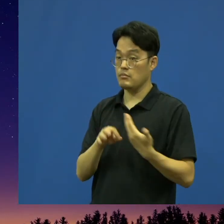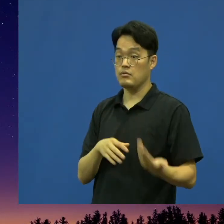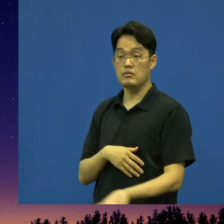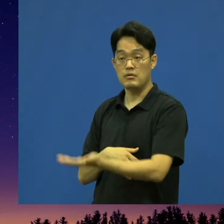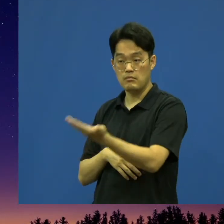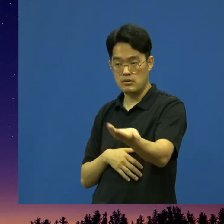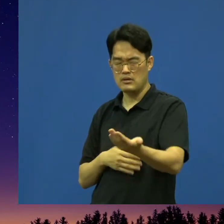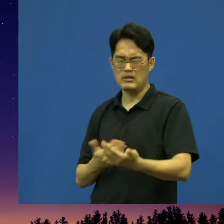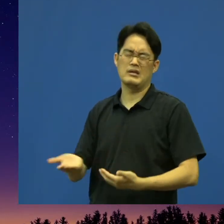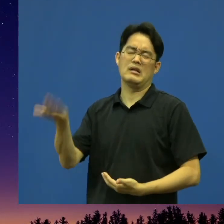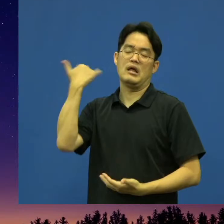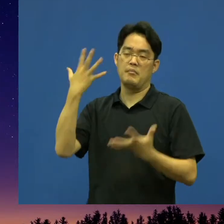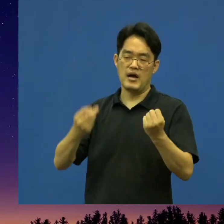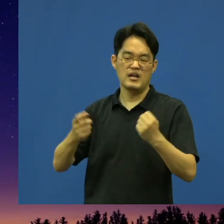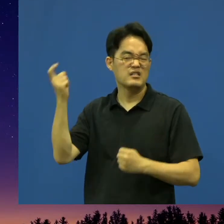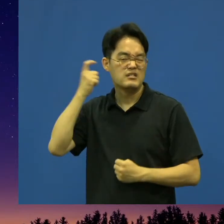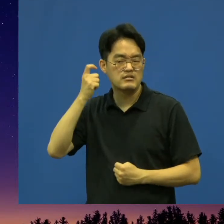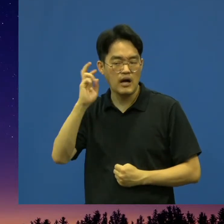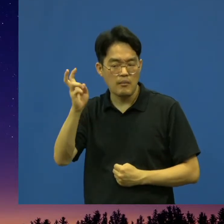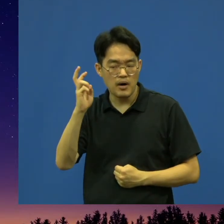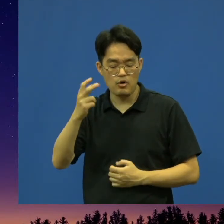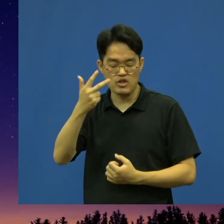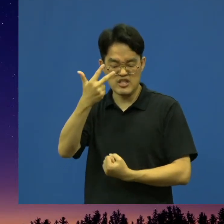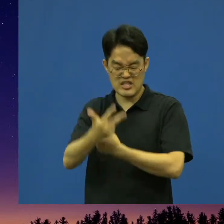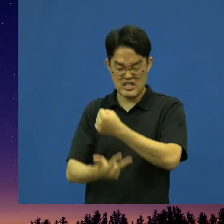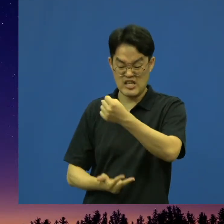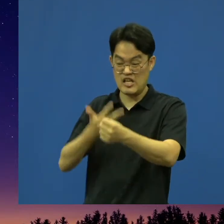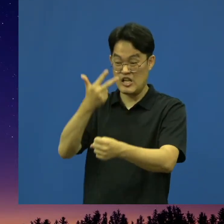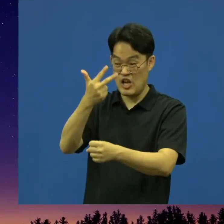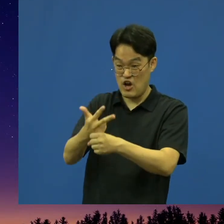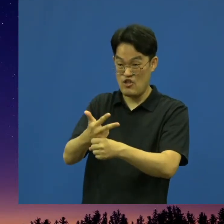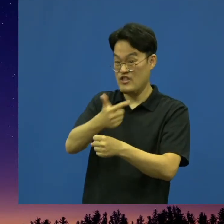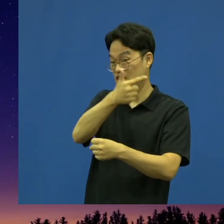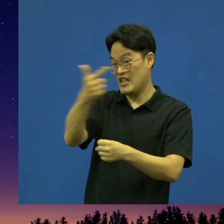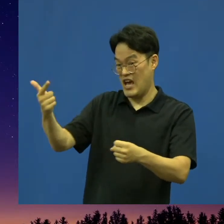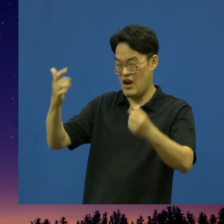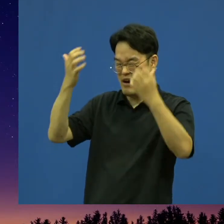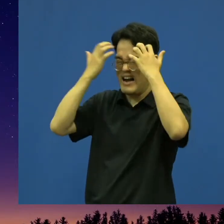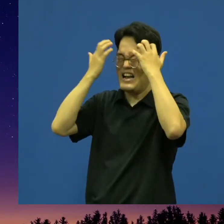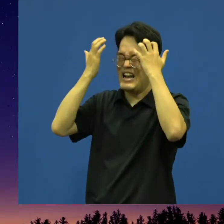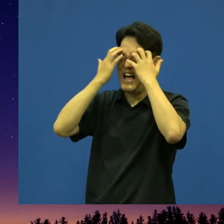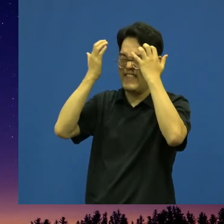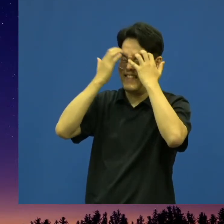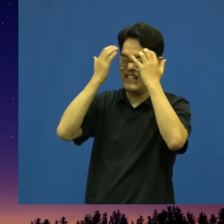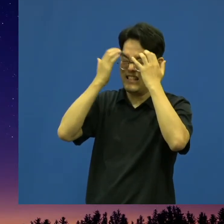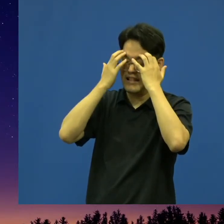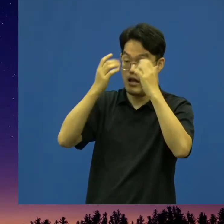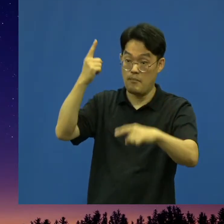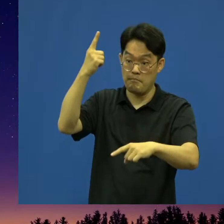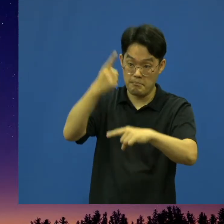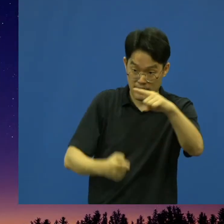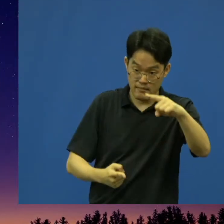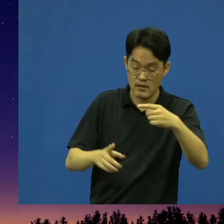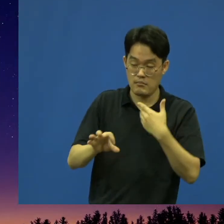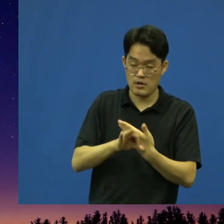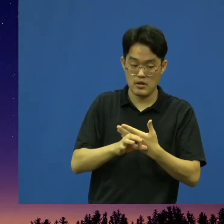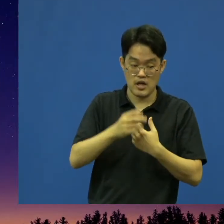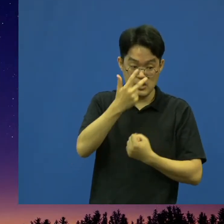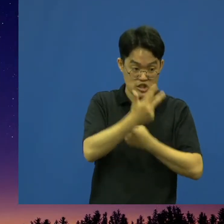들어봤을 거예요. 7년 대환란. 그죠? 그 7년 대환란의 반을 딱 자르면 3년